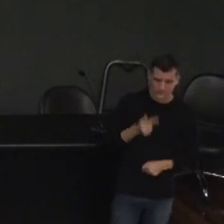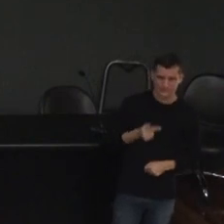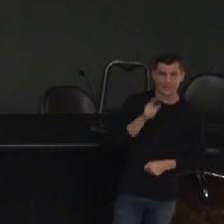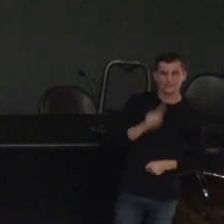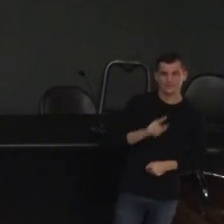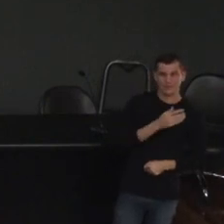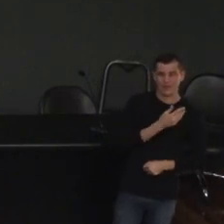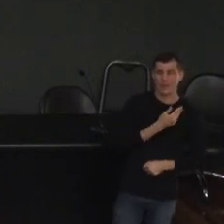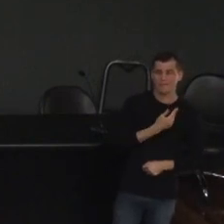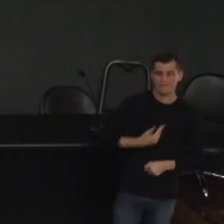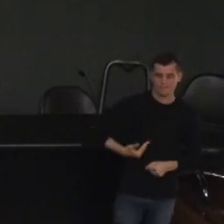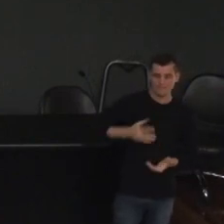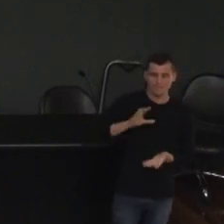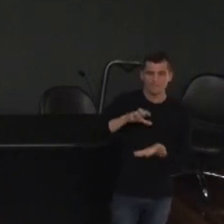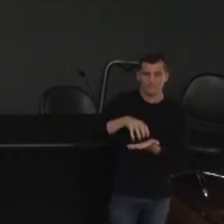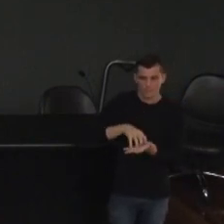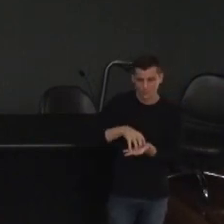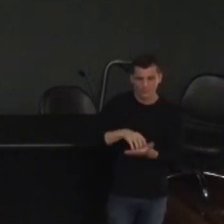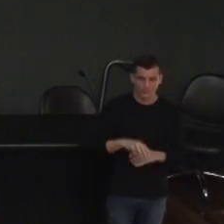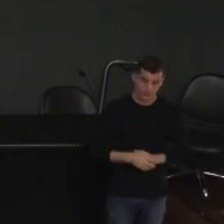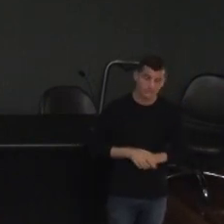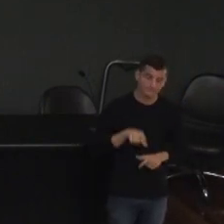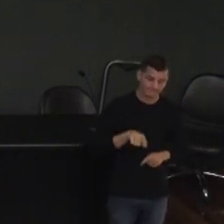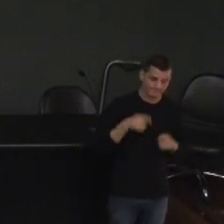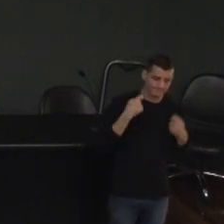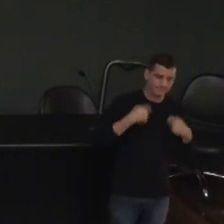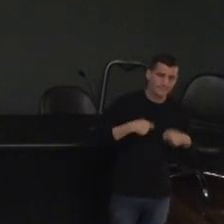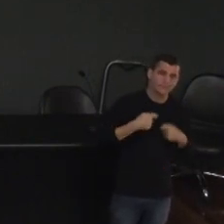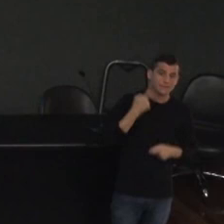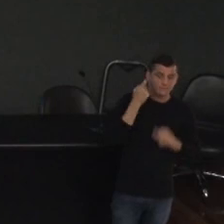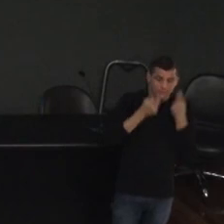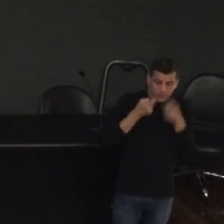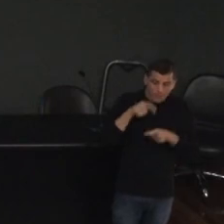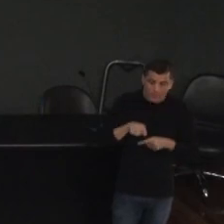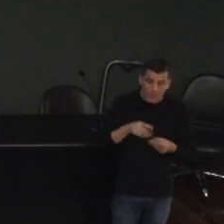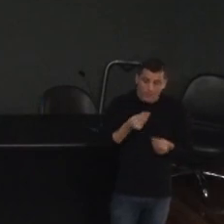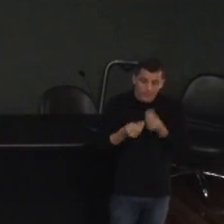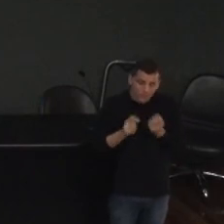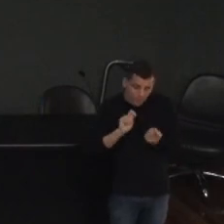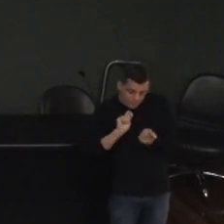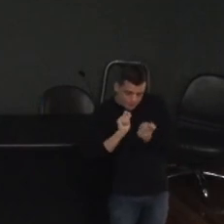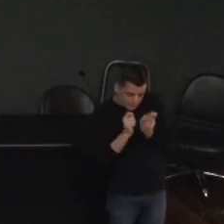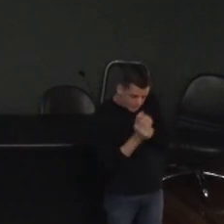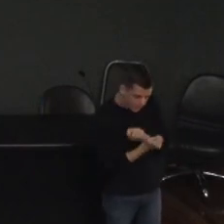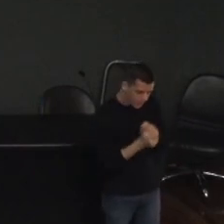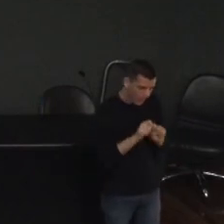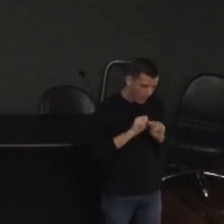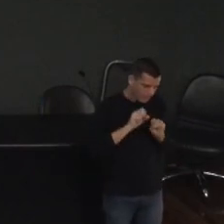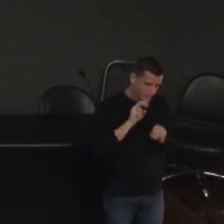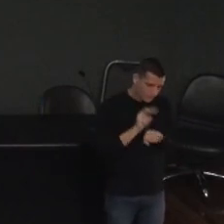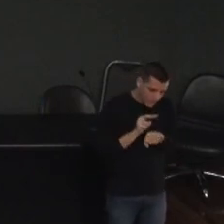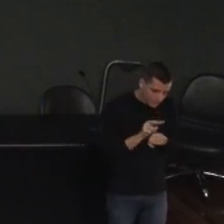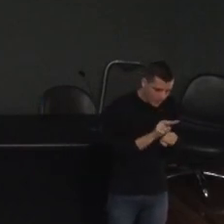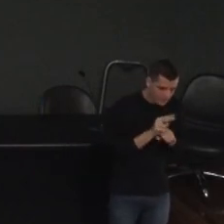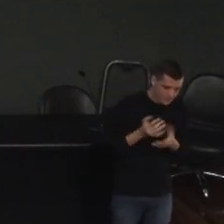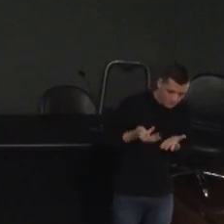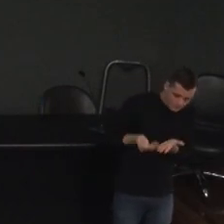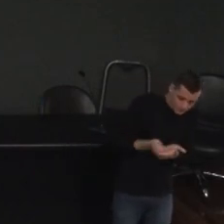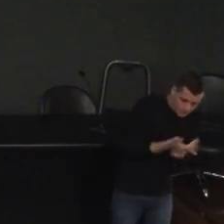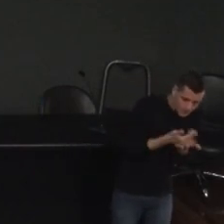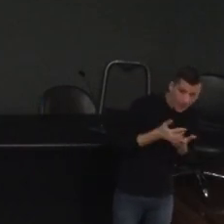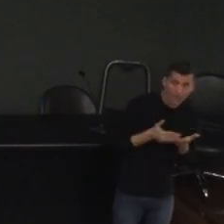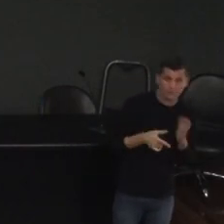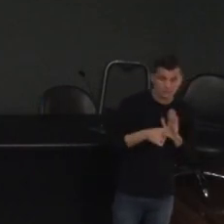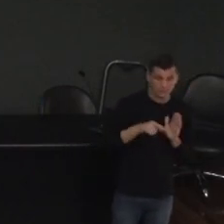a gente se preocupar em ter um processo de adequação à proteção de dados o quanto antes nos órgãos